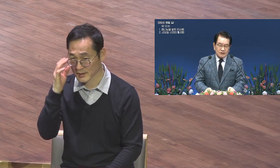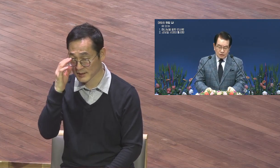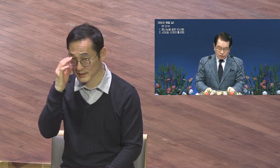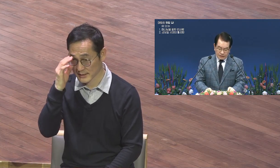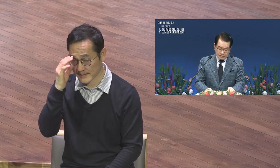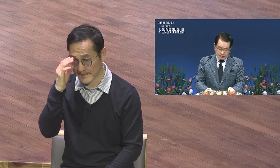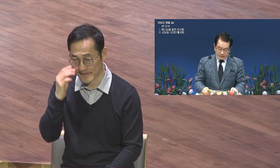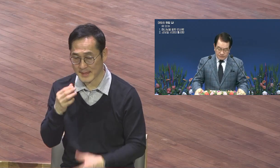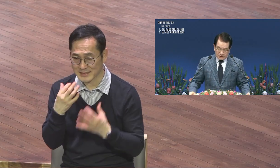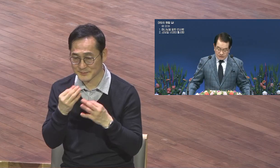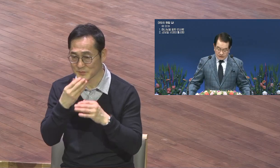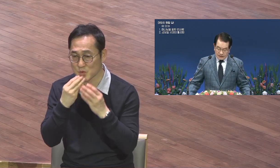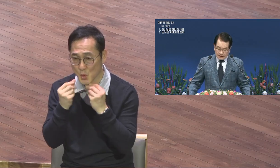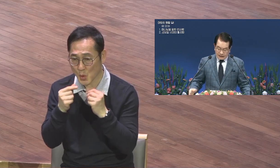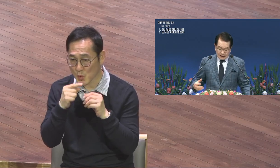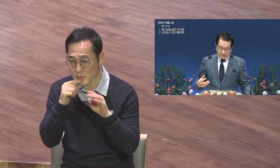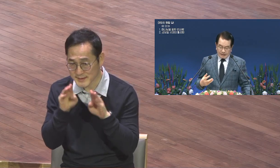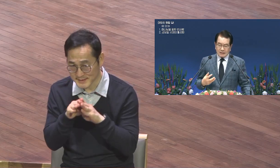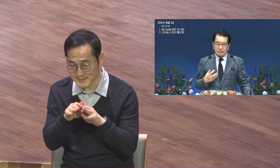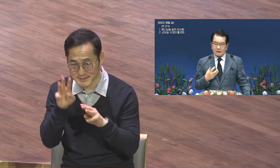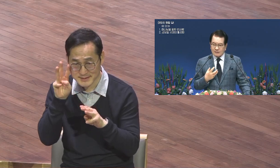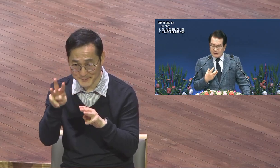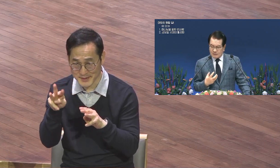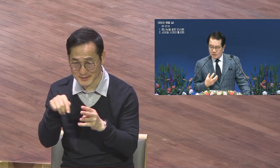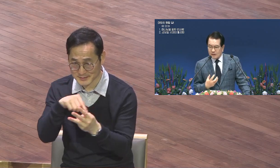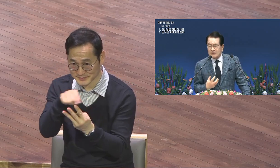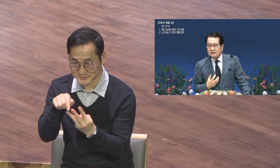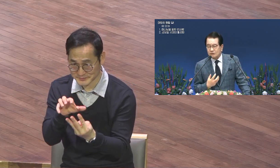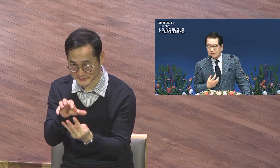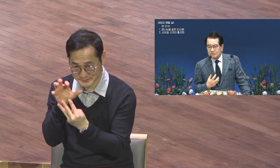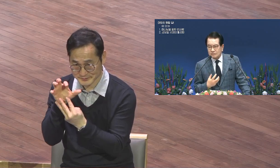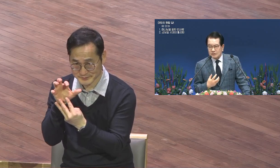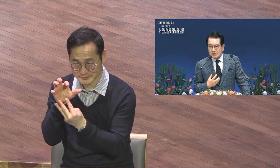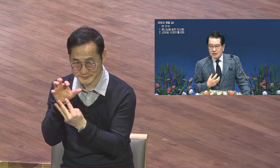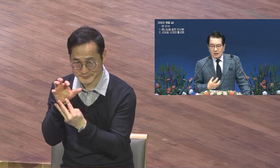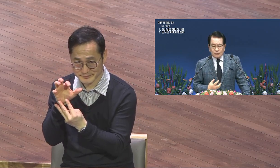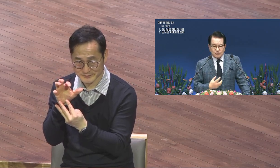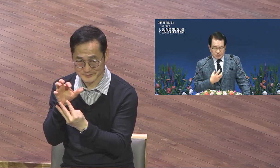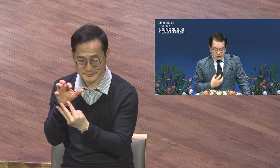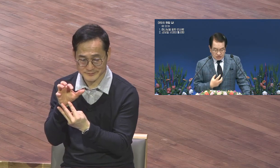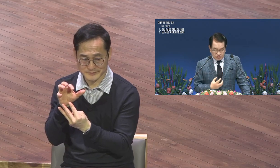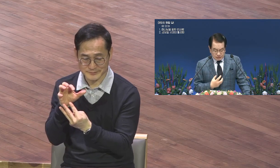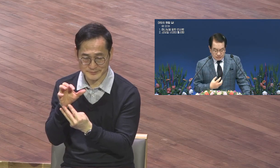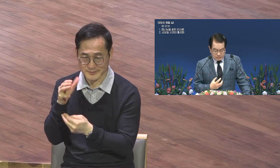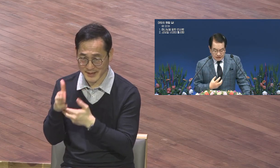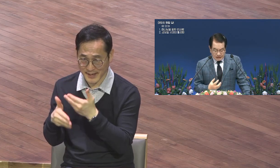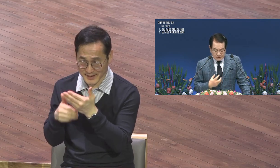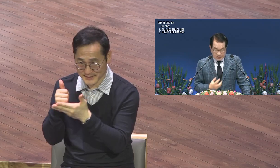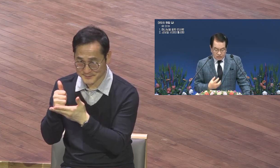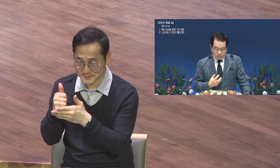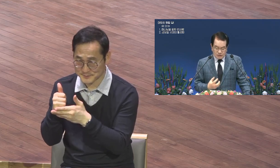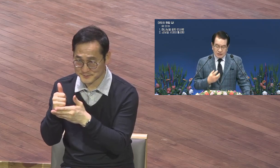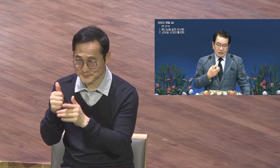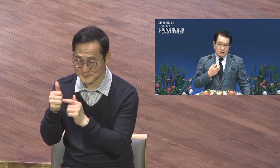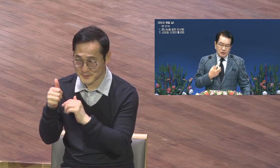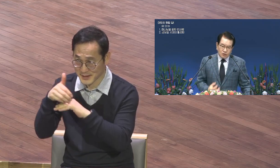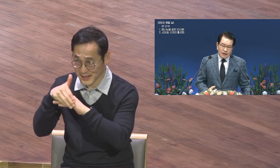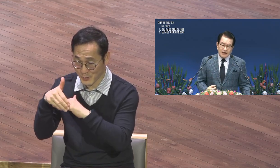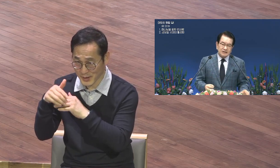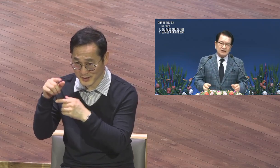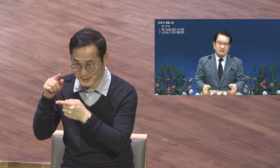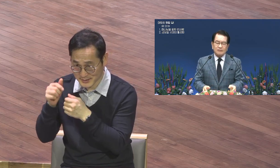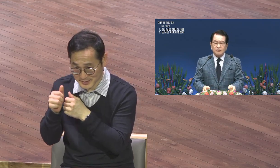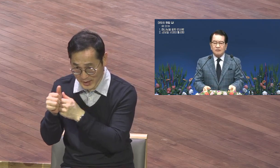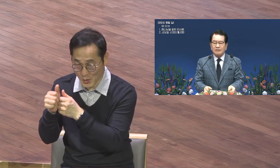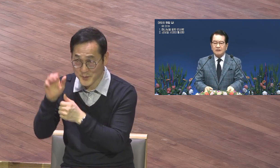검토 시대를 통해서 렘넌트 안에 하나님 망대로가 경광이 세워졌어. 구축시켜졌어. 미래를 살리고